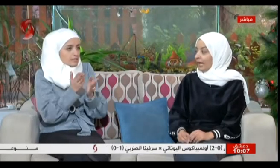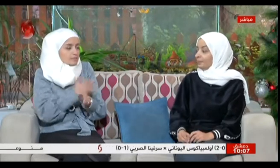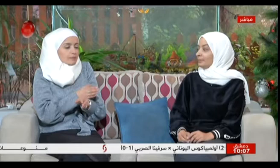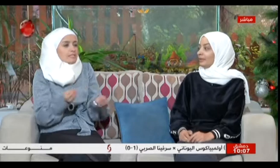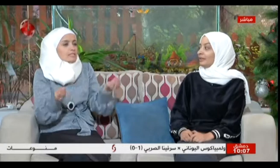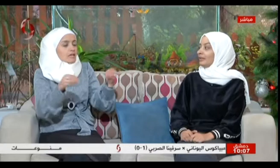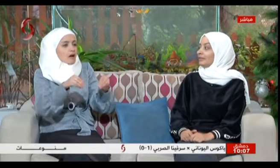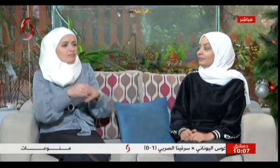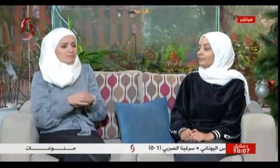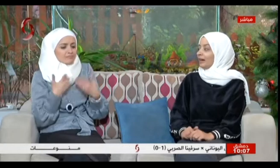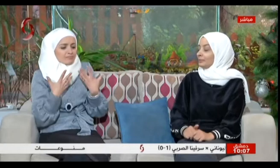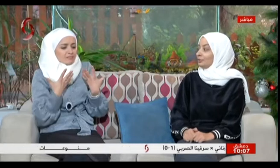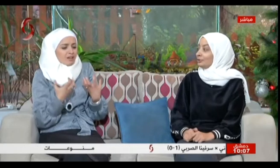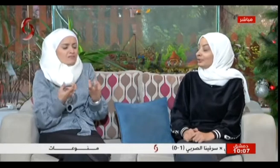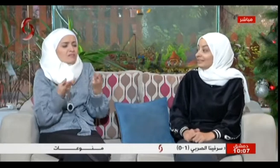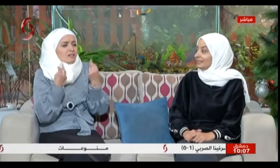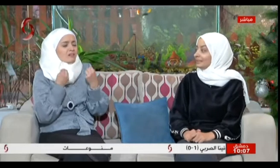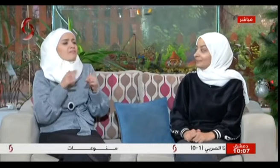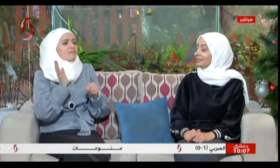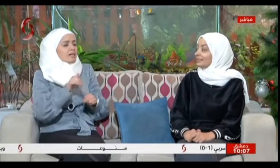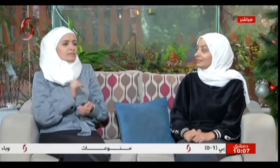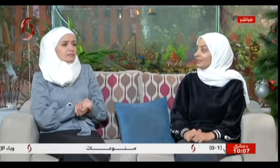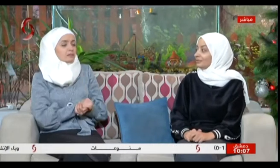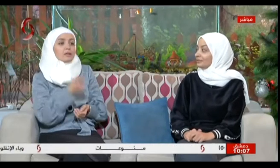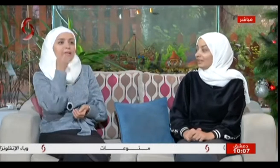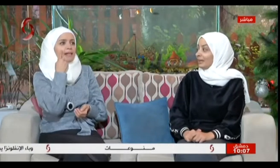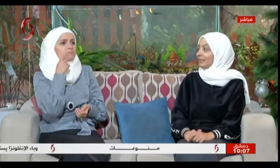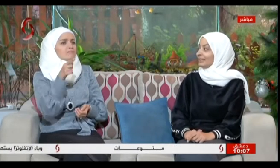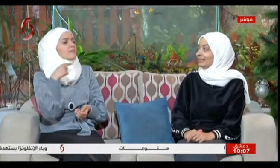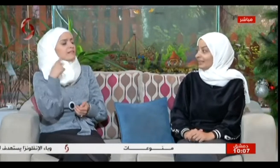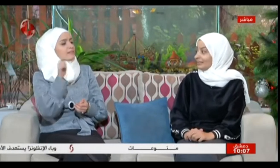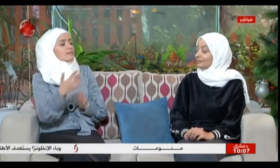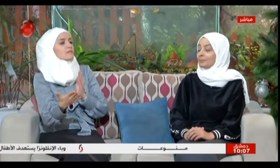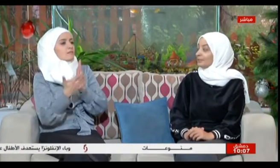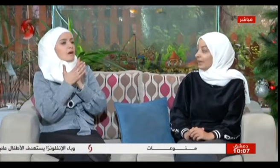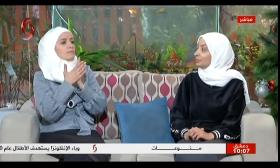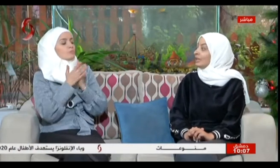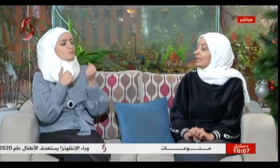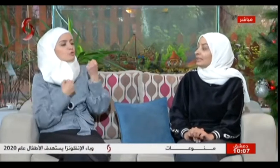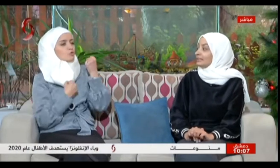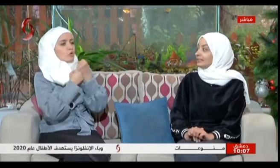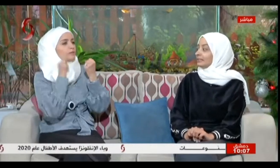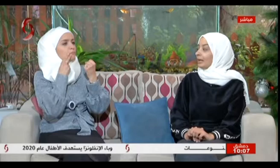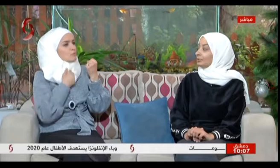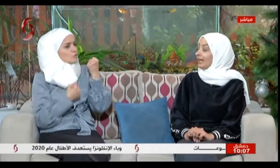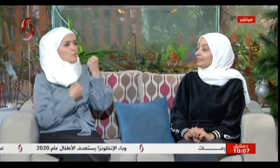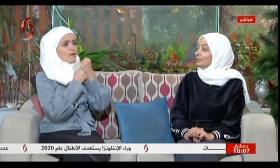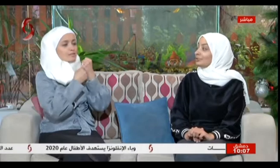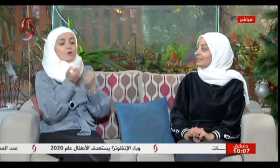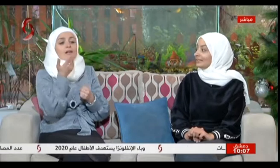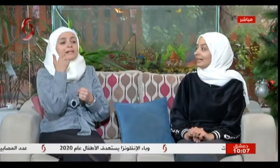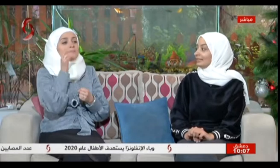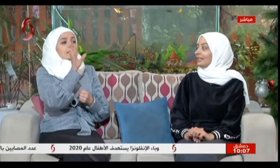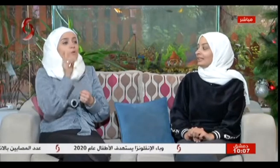الموضوع فيه تعب، فأنا بقول إنه كثير تعبت، كثير ضعفت، في أيام حتى انخذلت فيها، بس كانوا كثير يدعموني.